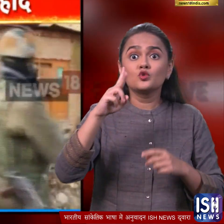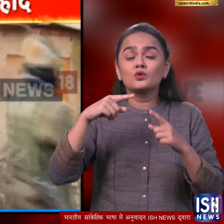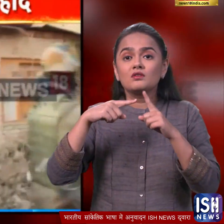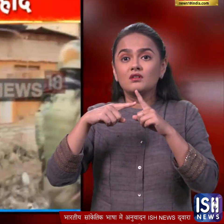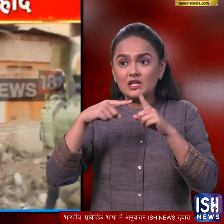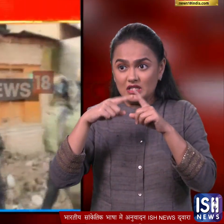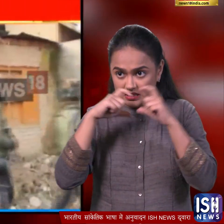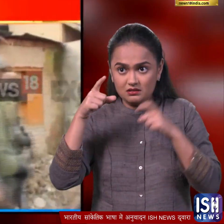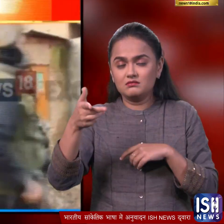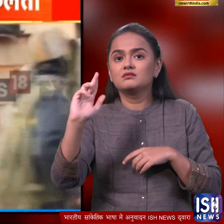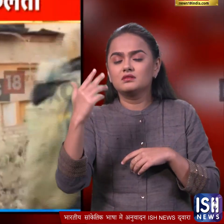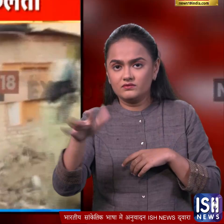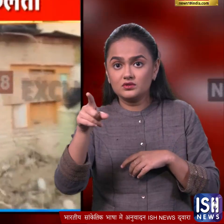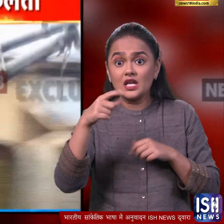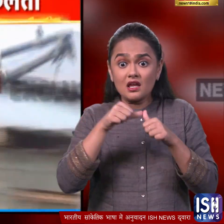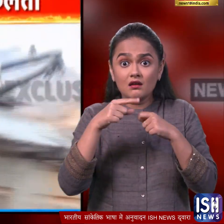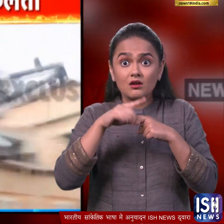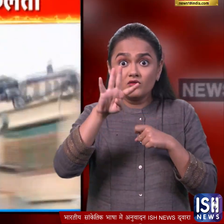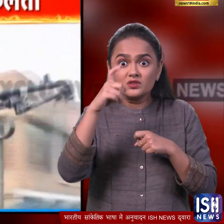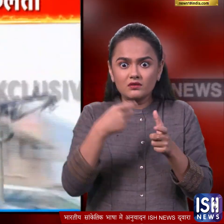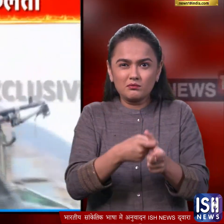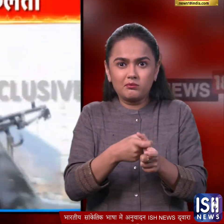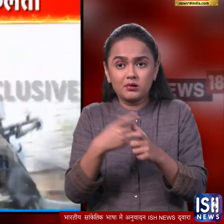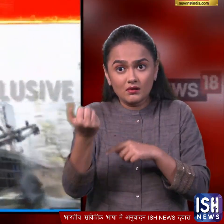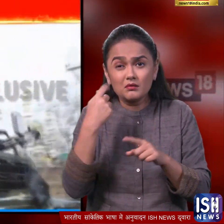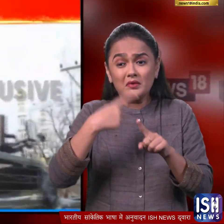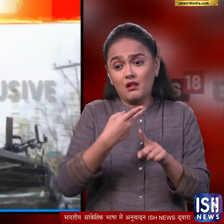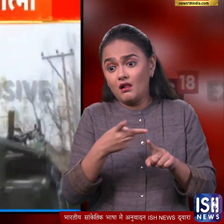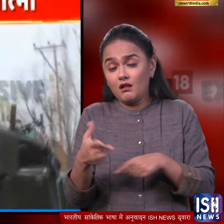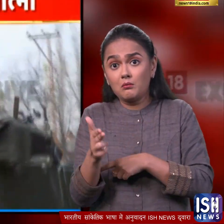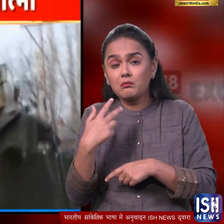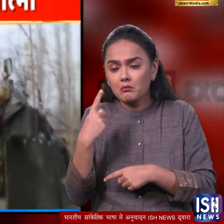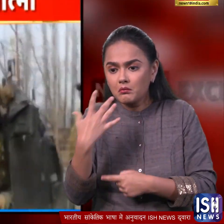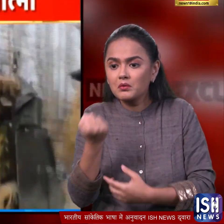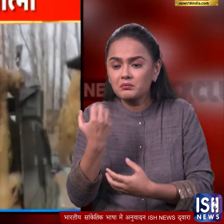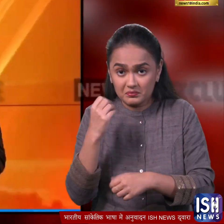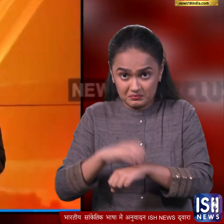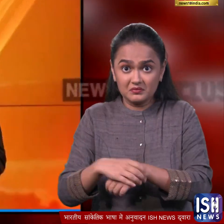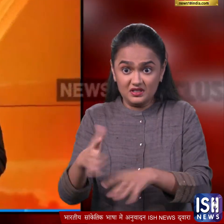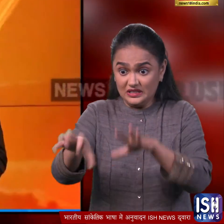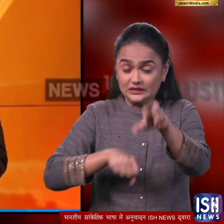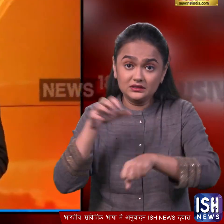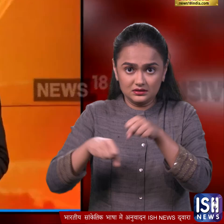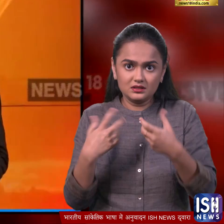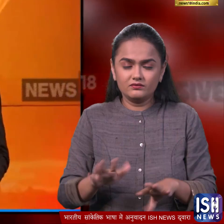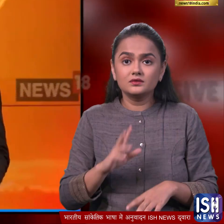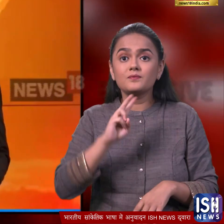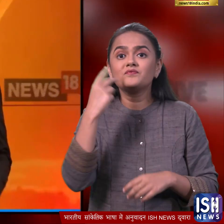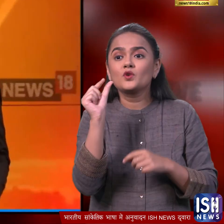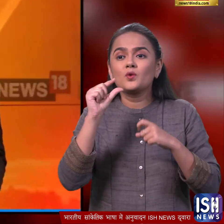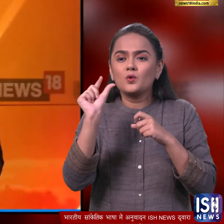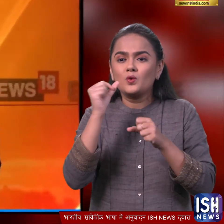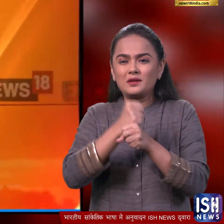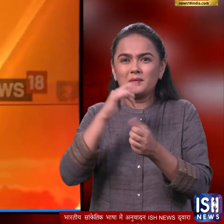के। सुरक्षा बल के जवानों को आतंकियों के पास से AK-47 राइफल और कुछ दूसरे हथियार भी मिले। लिहाजा अनंतनाग